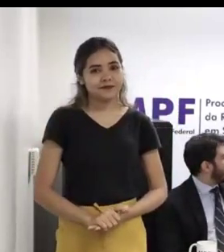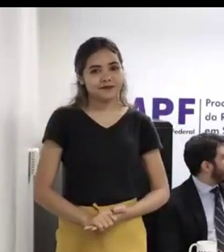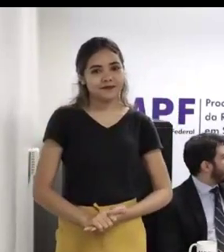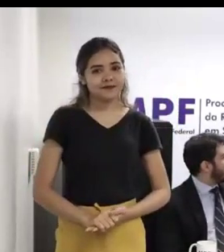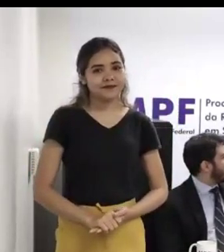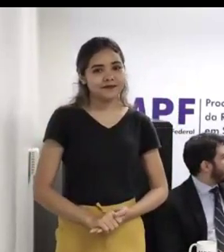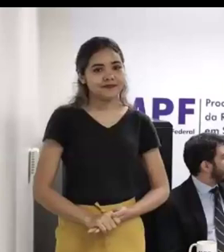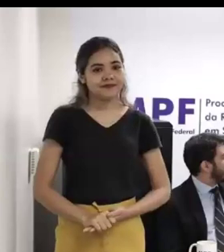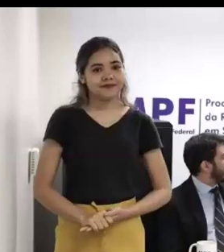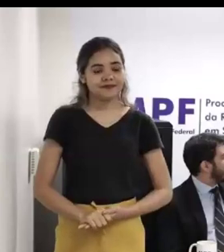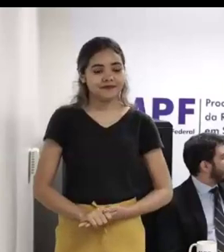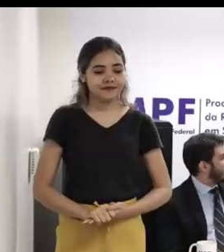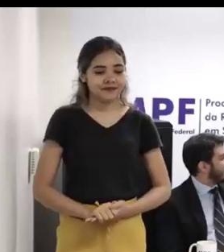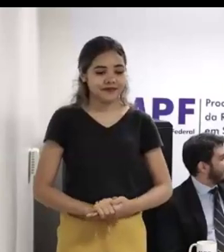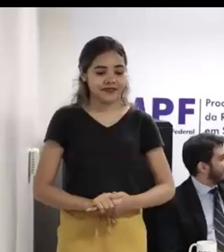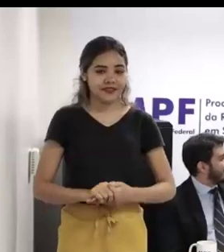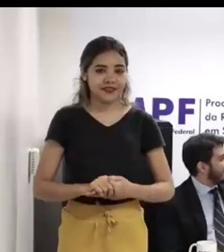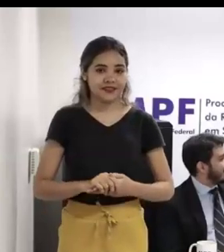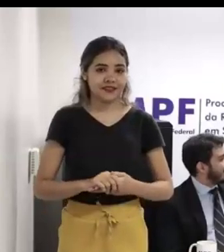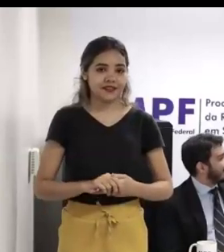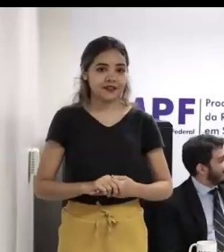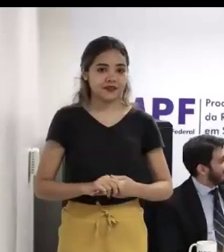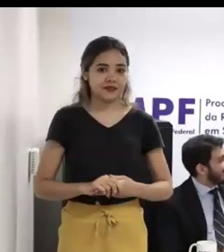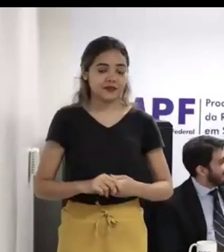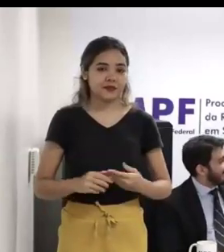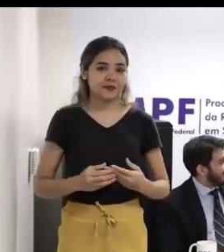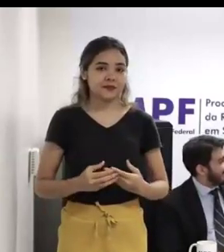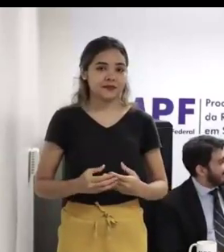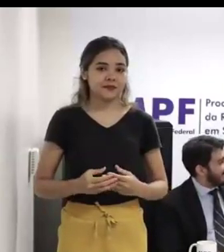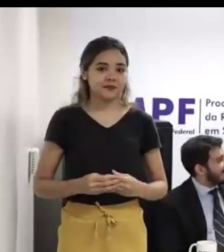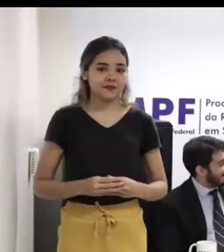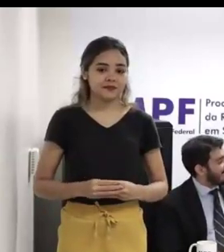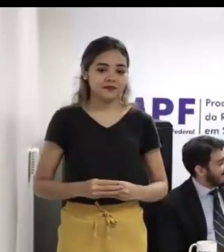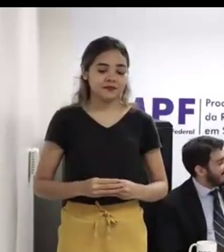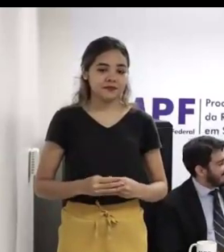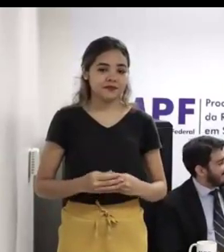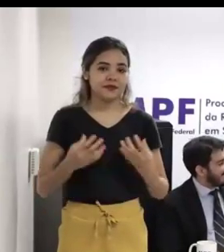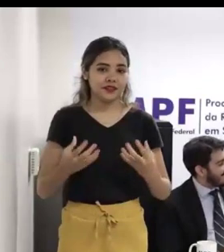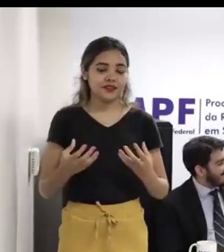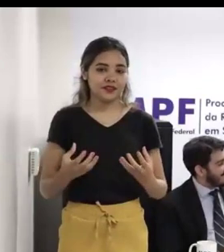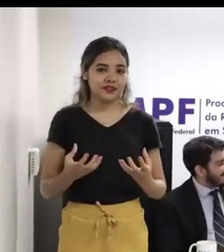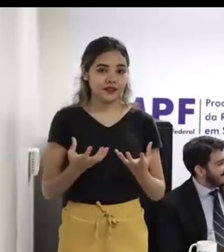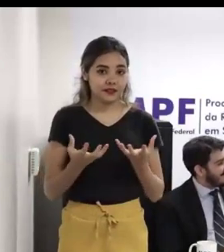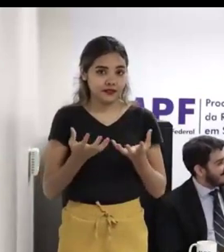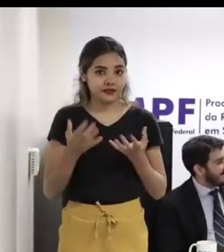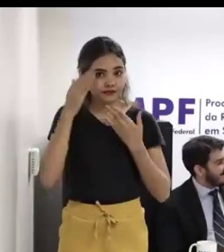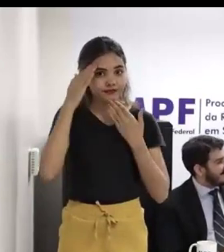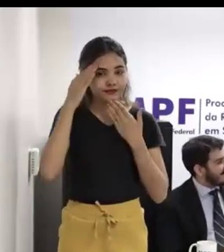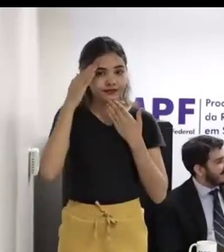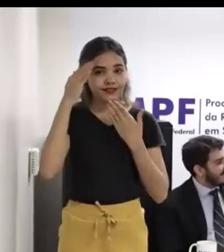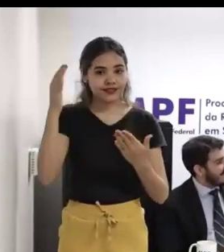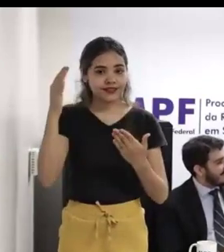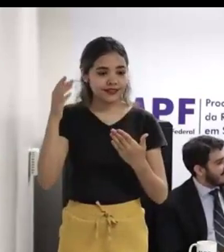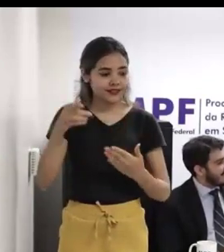eh gostaria de cumprimentar a mesa em nome do Dr Gilberto procurador do Ministério Público Federal